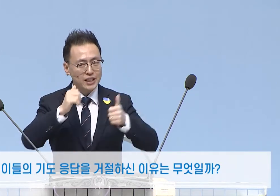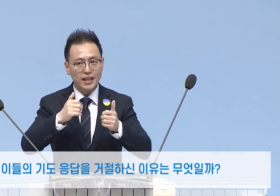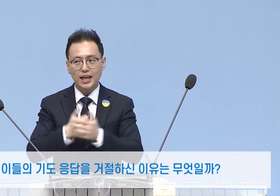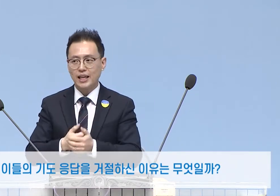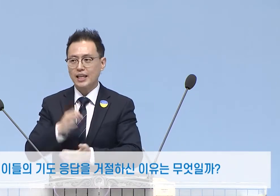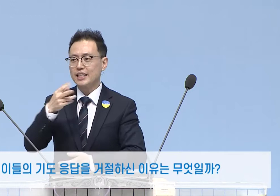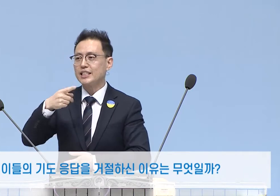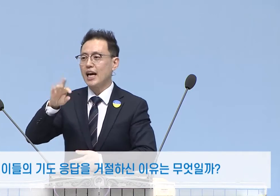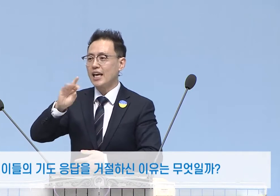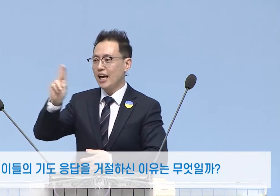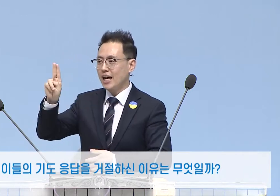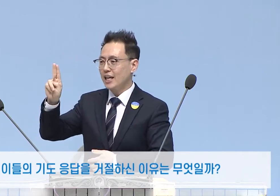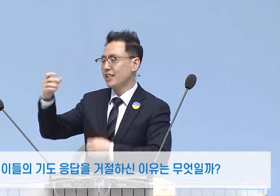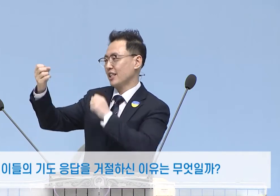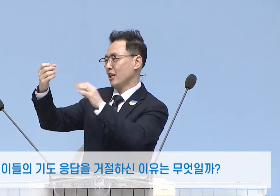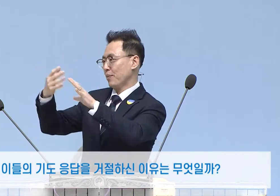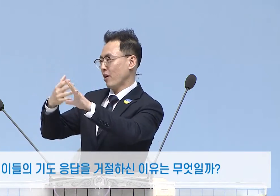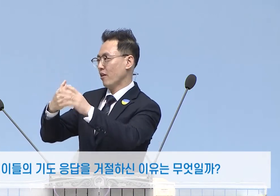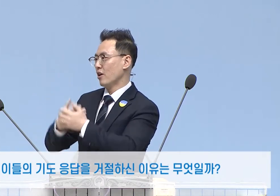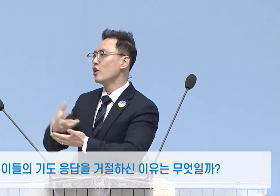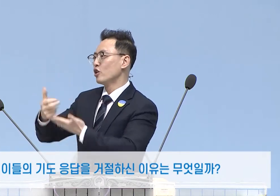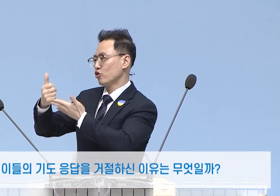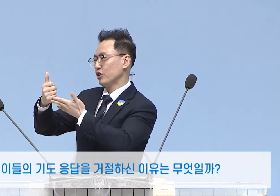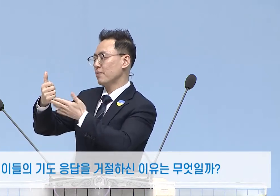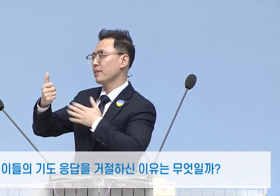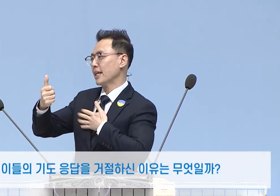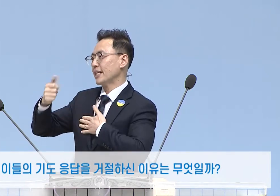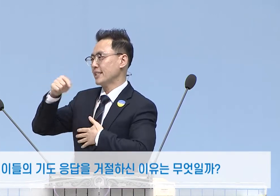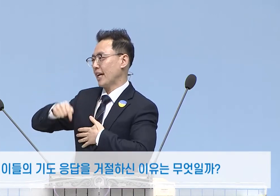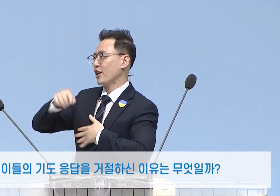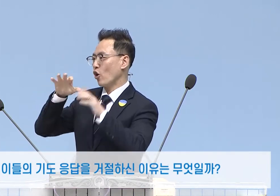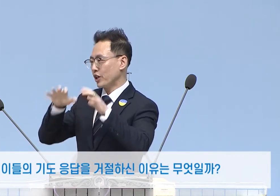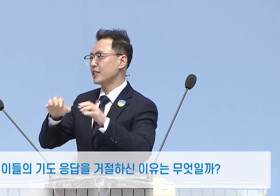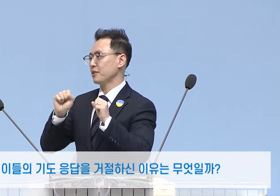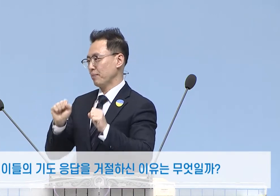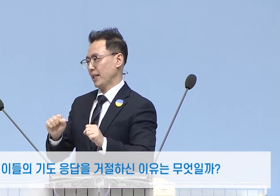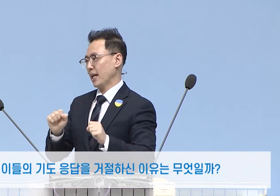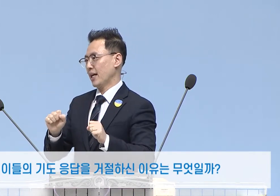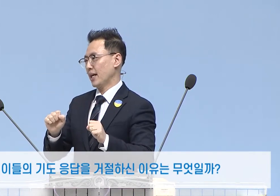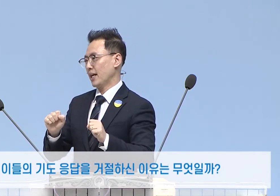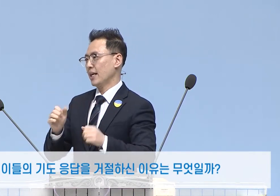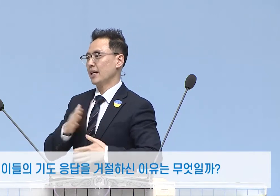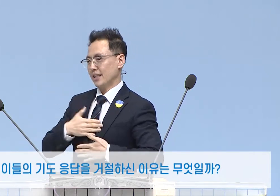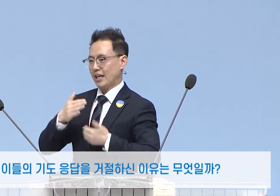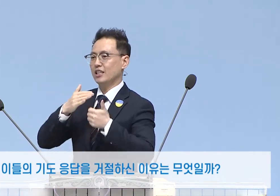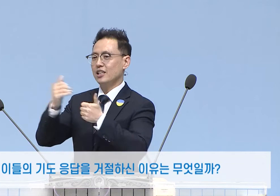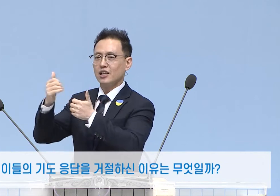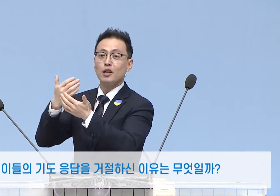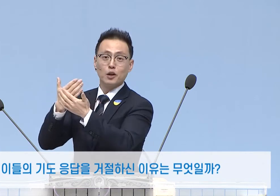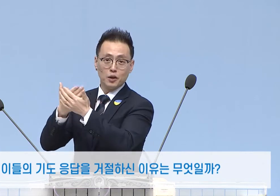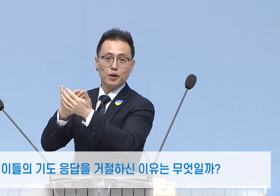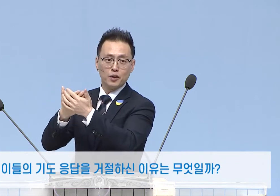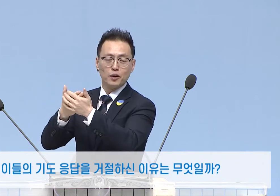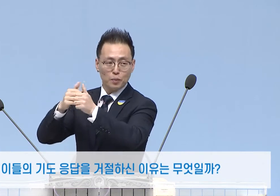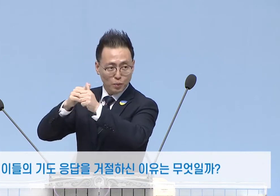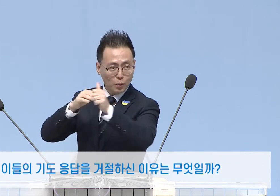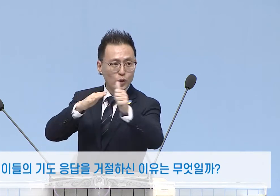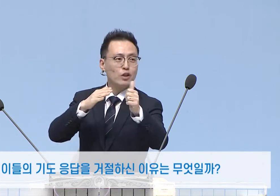때 이사야가 대답해요. 주님, 제가 여기 있습니다. 나를